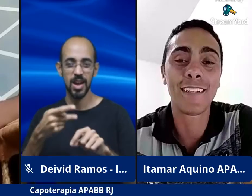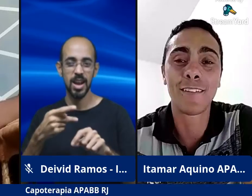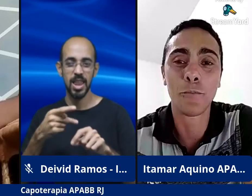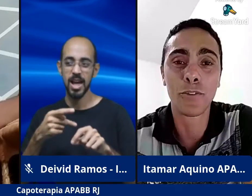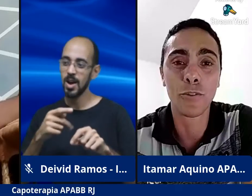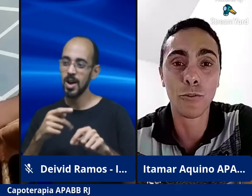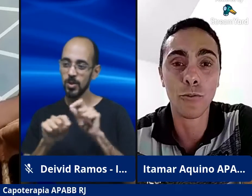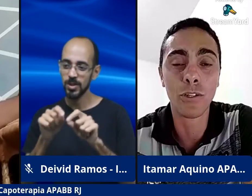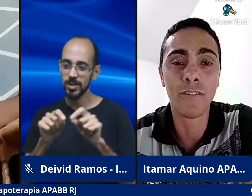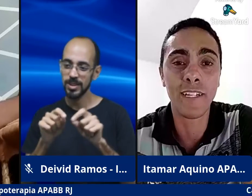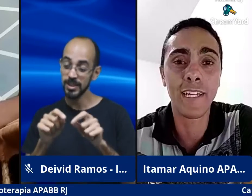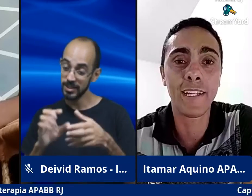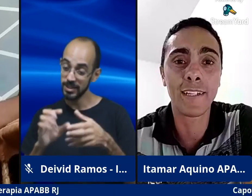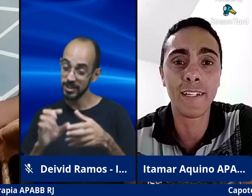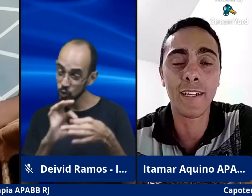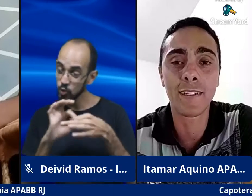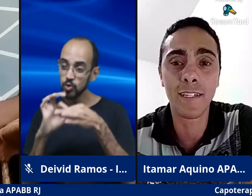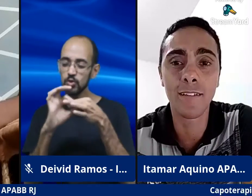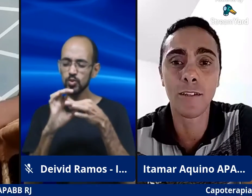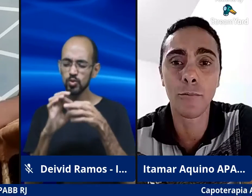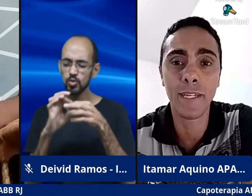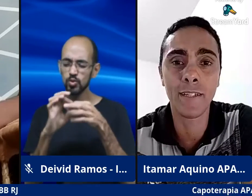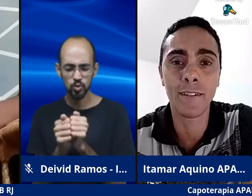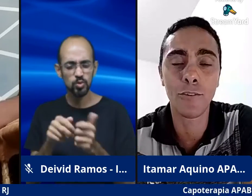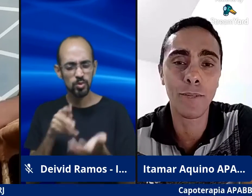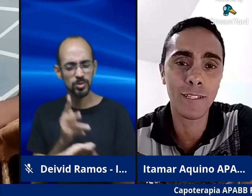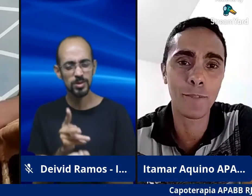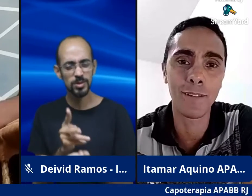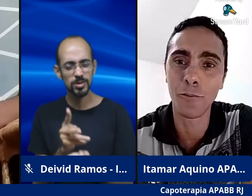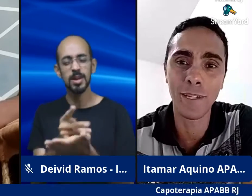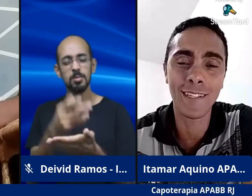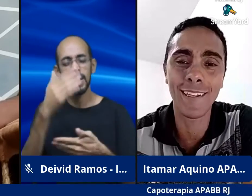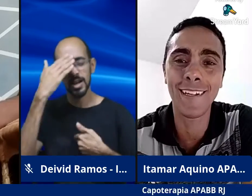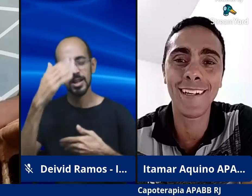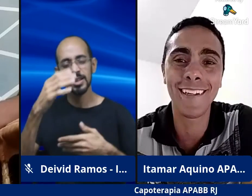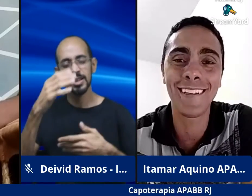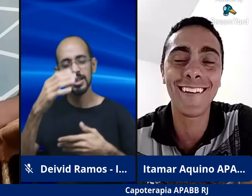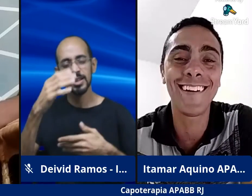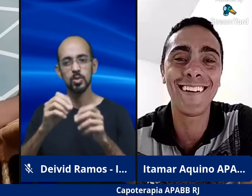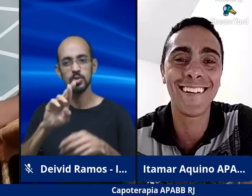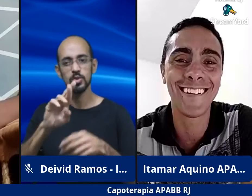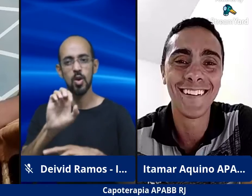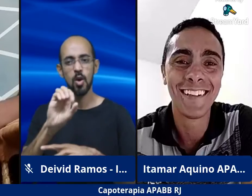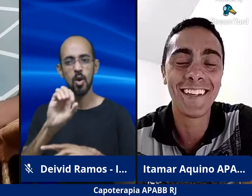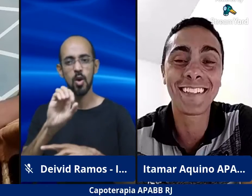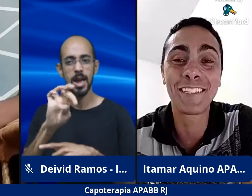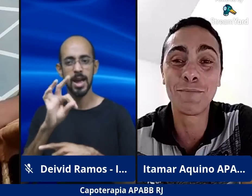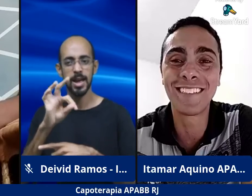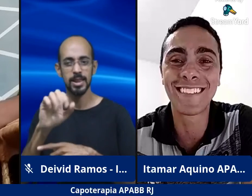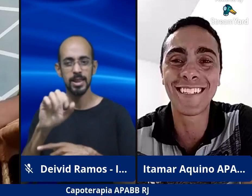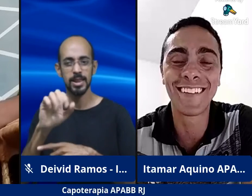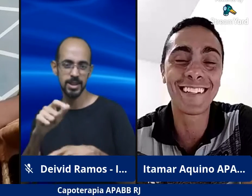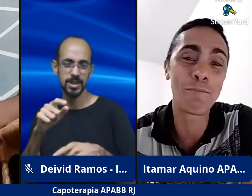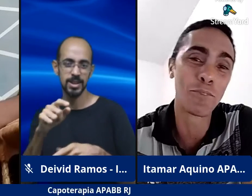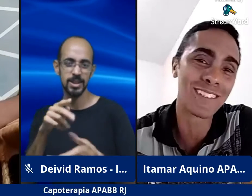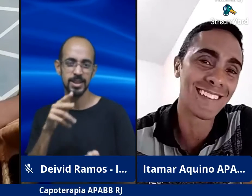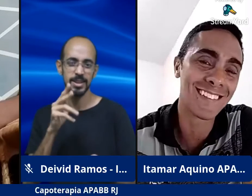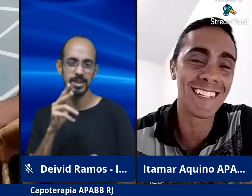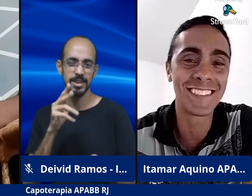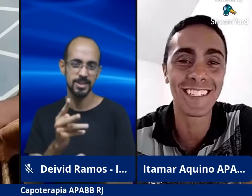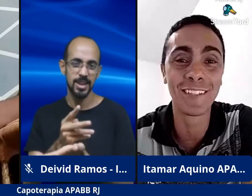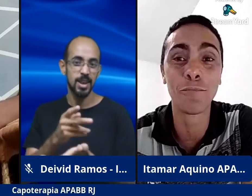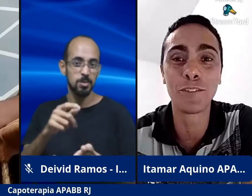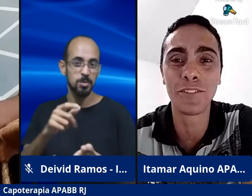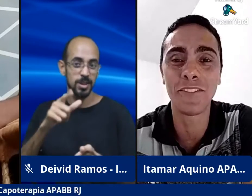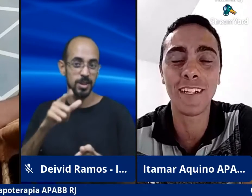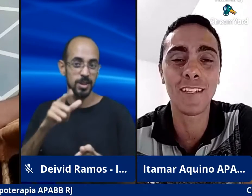e agradecer o pessoal do núcleo, a Valéria, a Cris, a Roberta. Roberta é que está administrando, ela que está me botando na